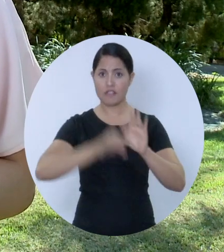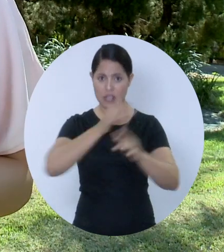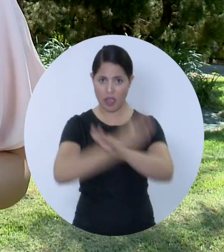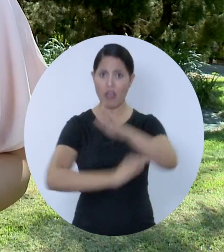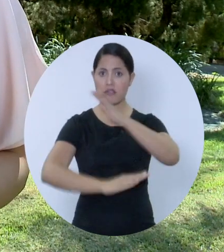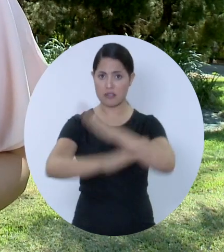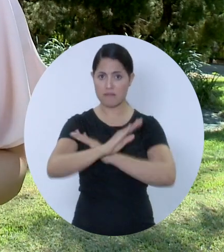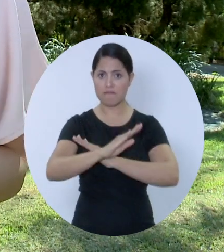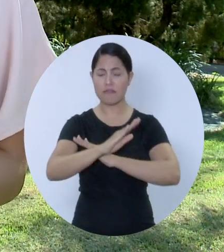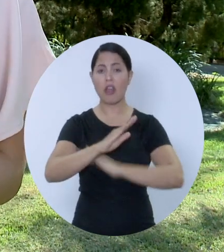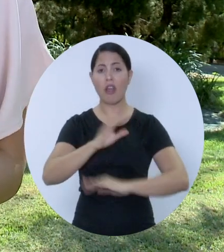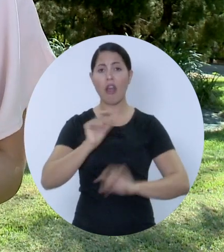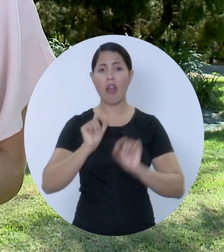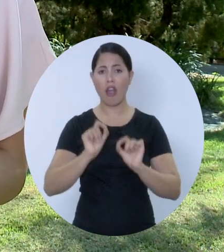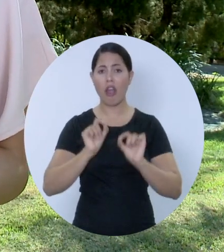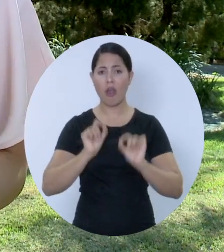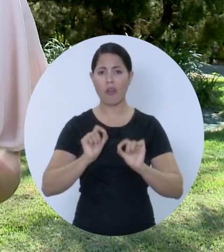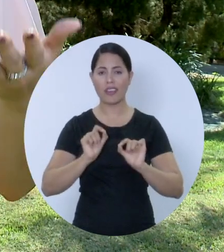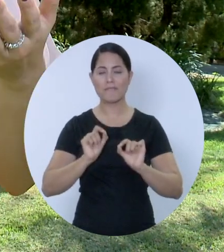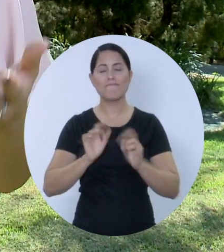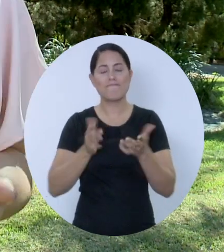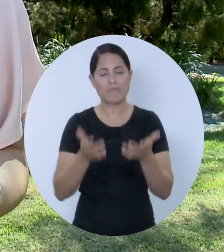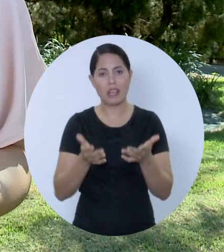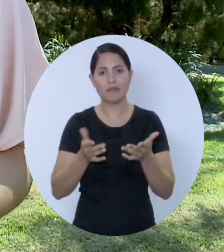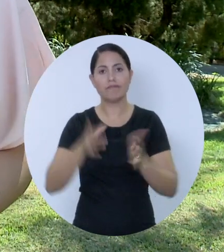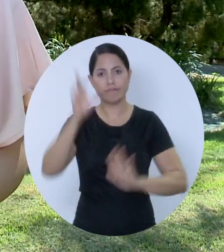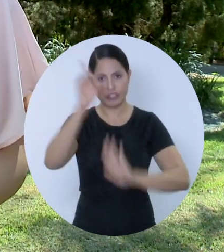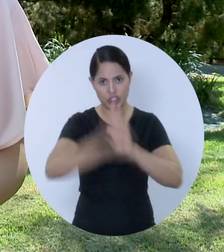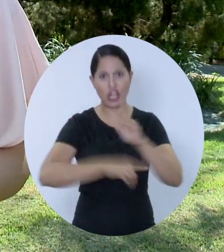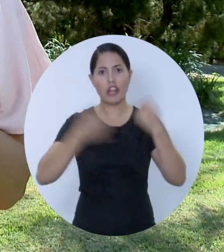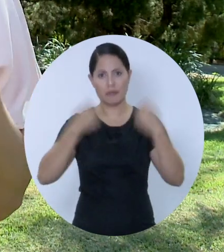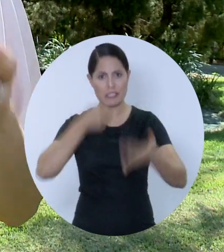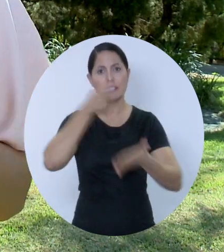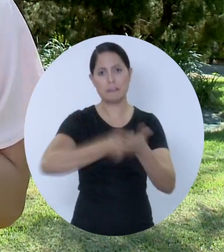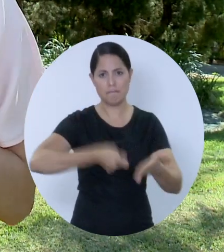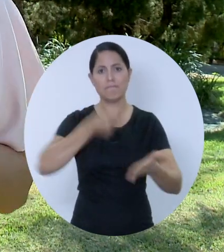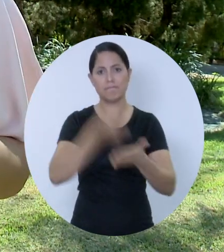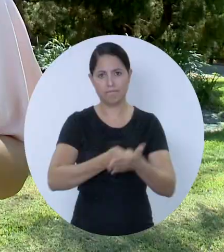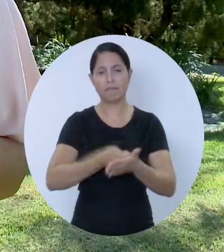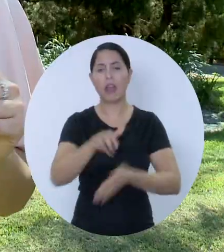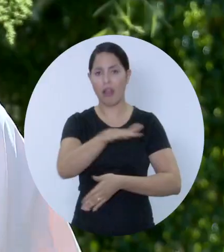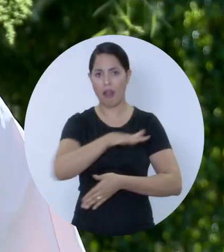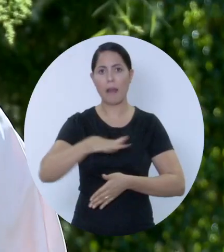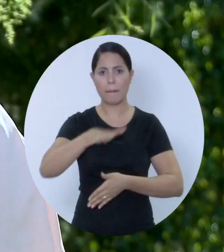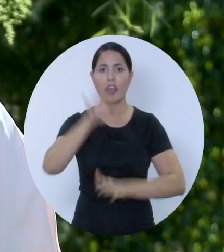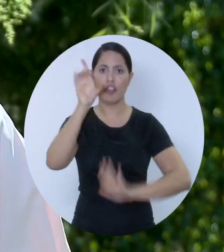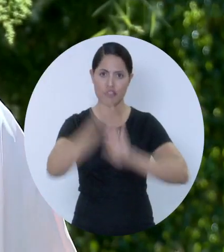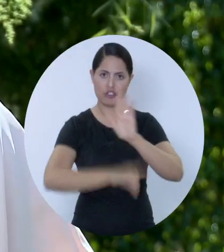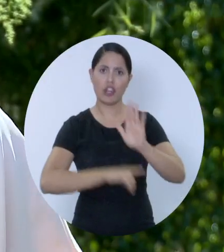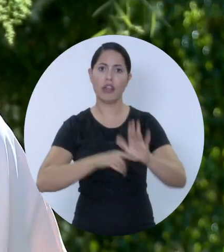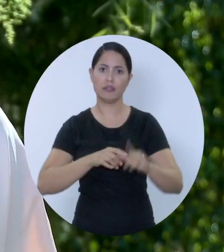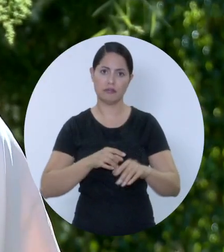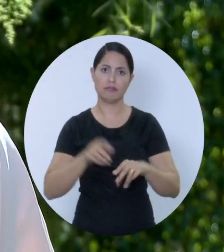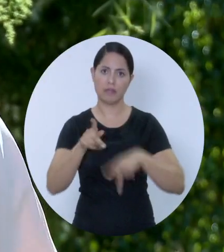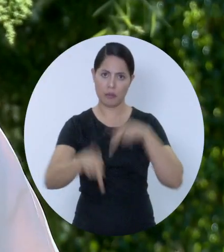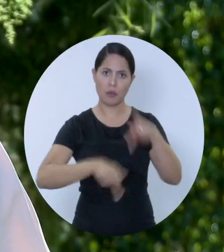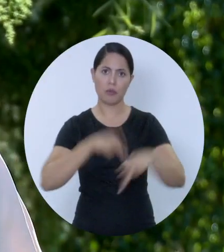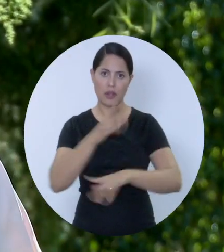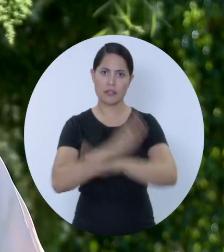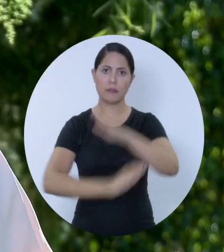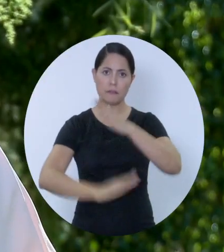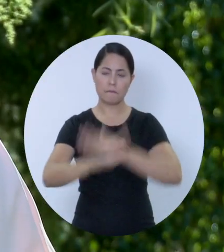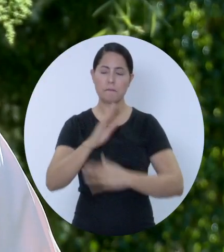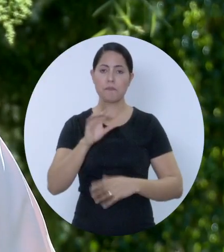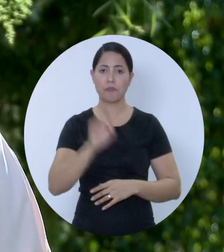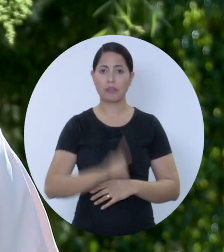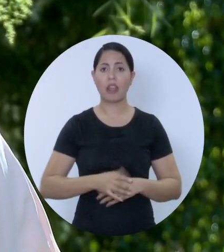Deficiência. Infelizmente, essa população ainda precisa lutar pelo seu espaço, seus direitos. Segundo dados do IBGE, menos